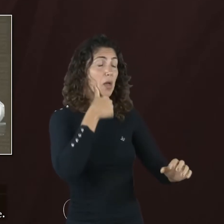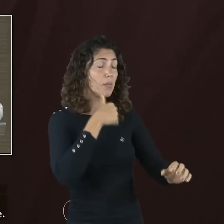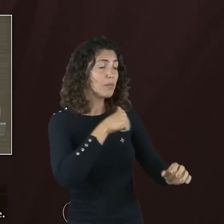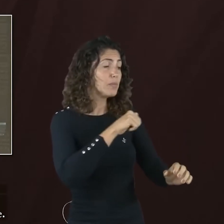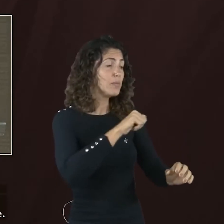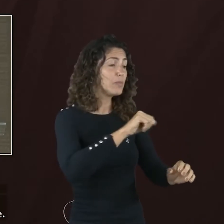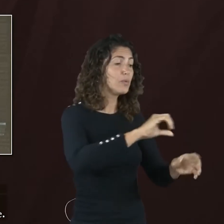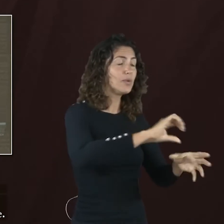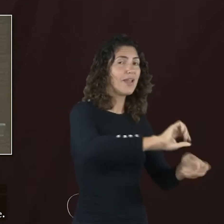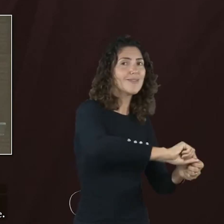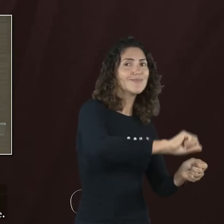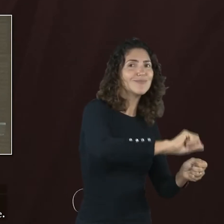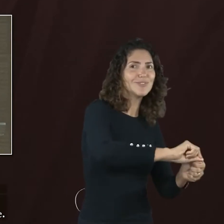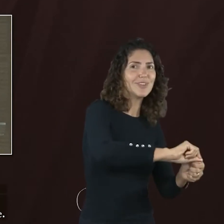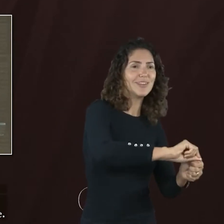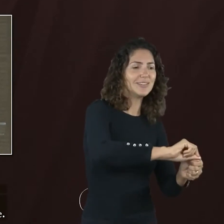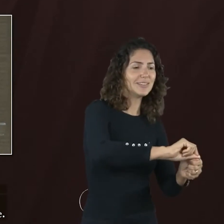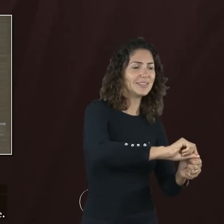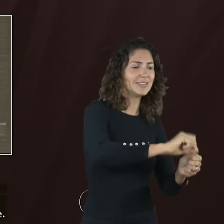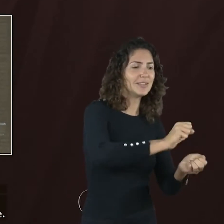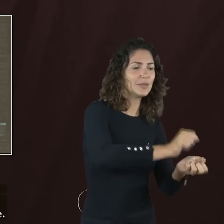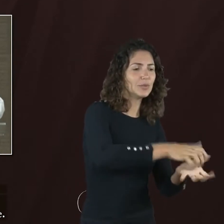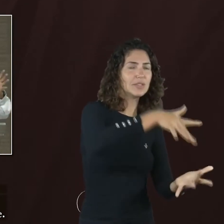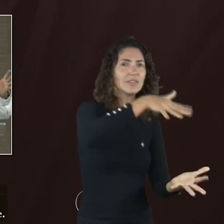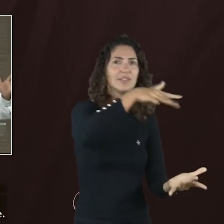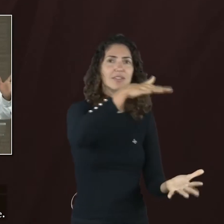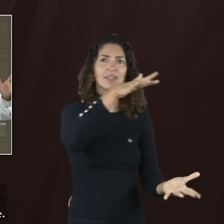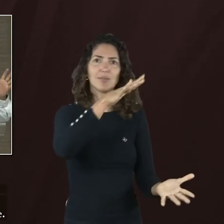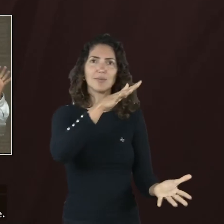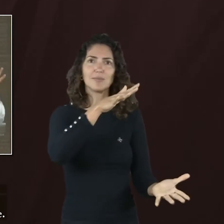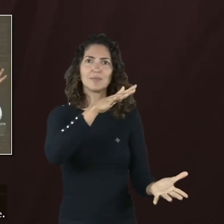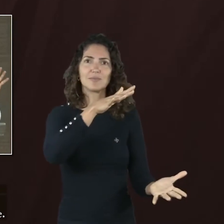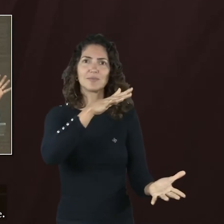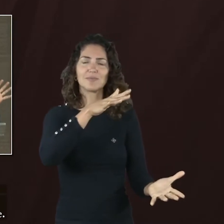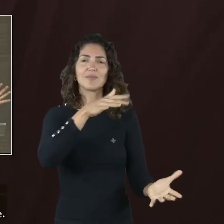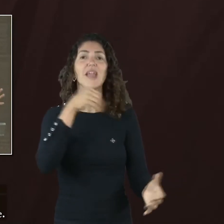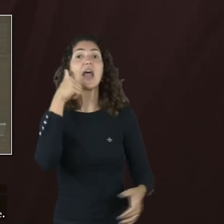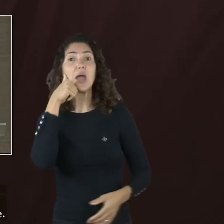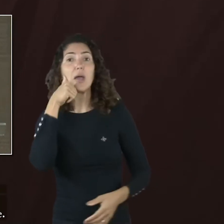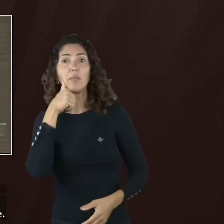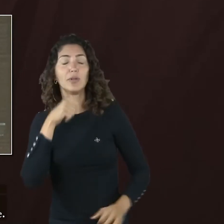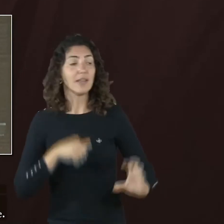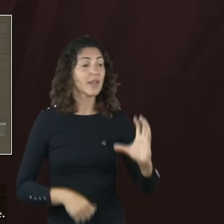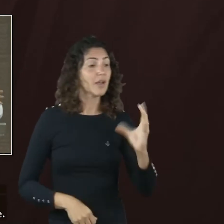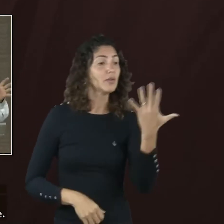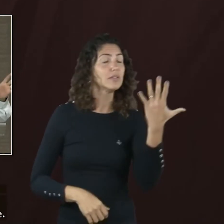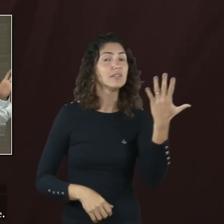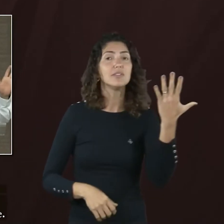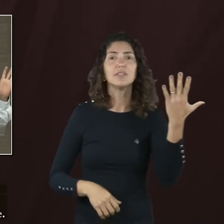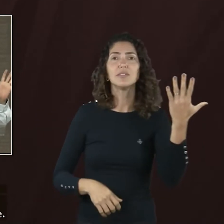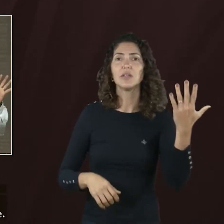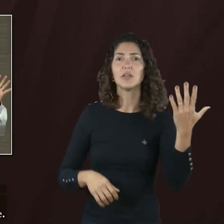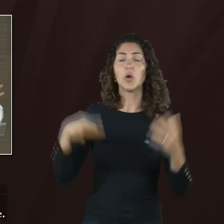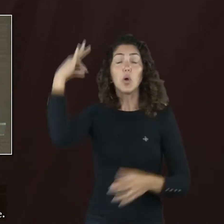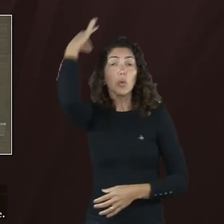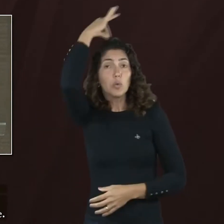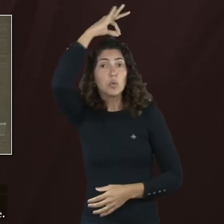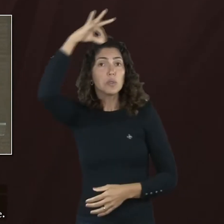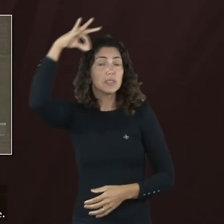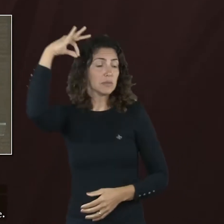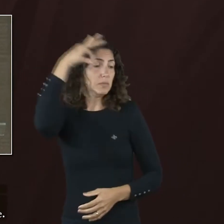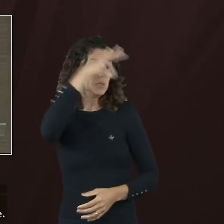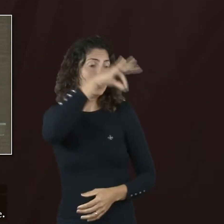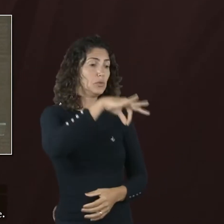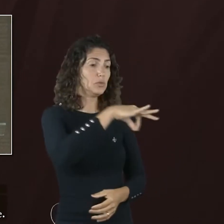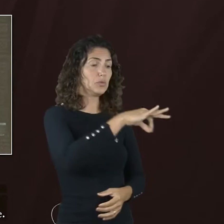Então, na verdade, nesse processo, houve um processo do Espírito, houve um processo de Deus